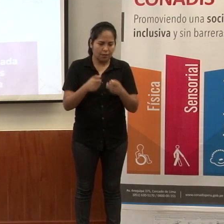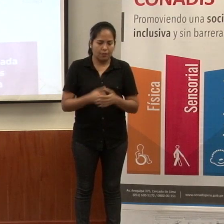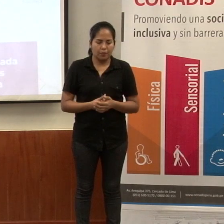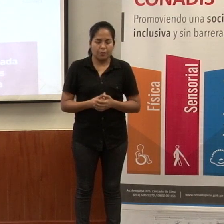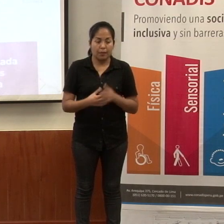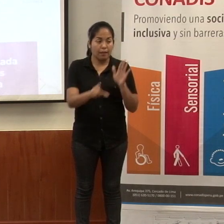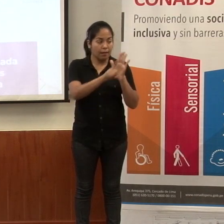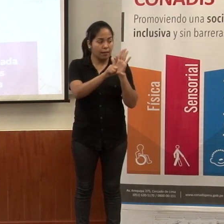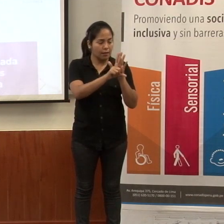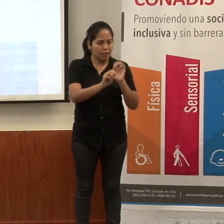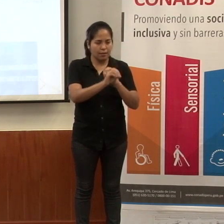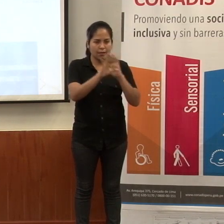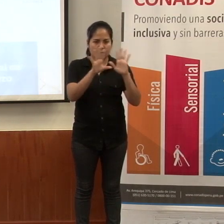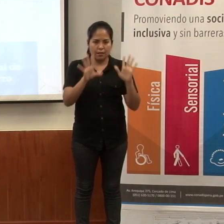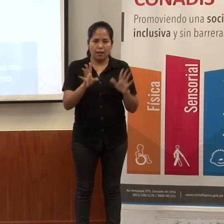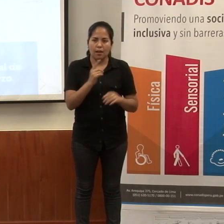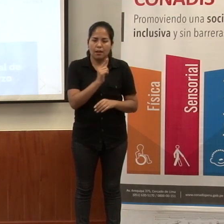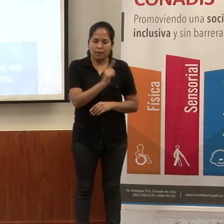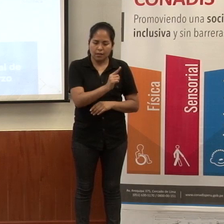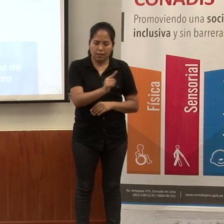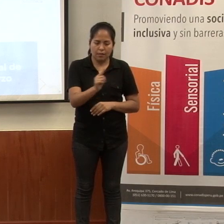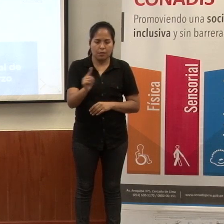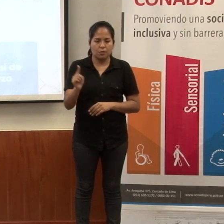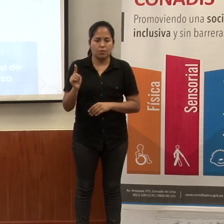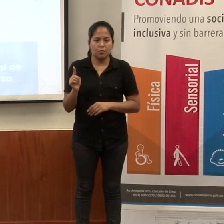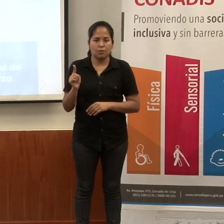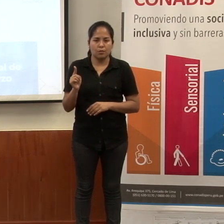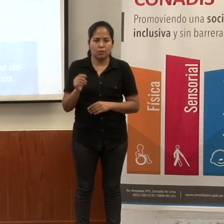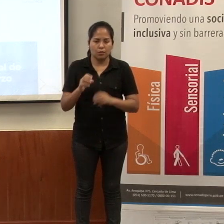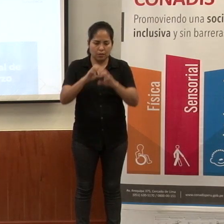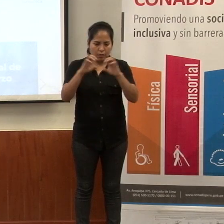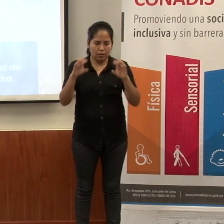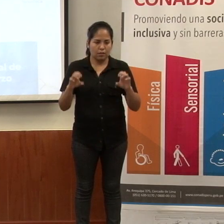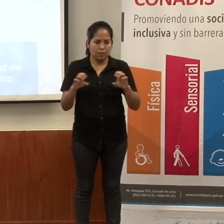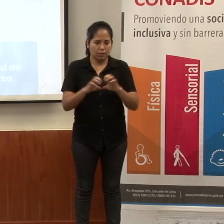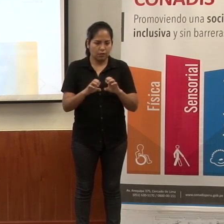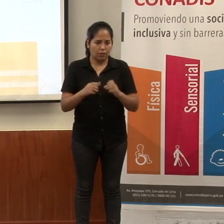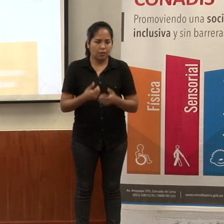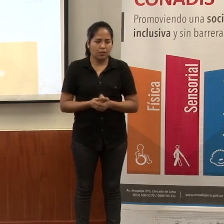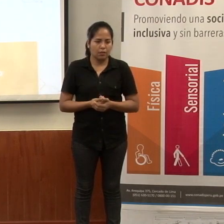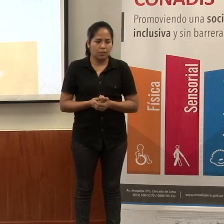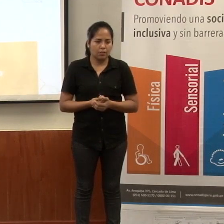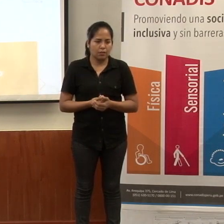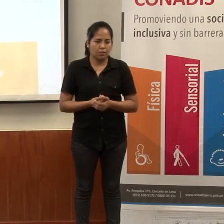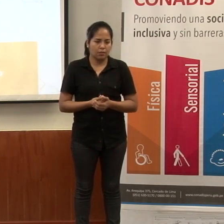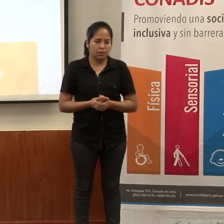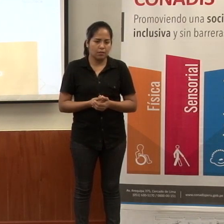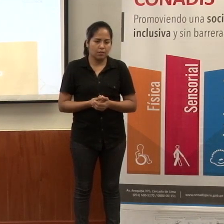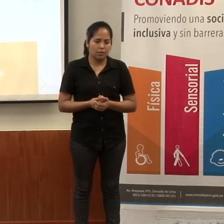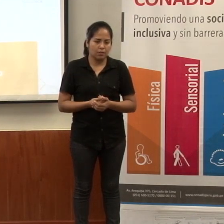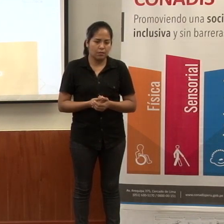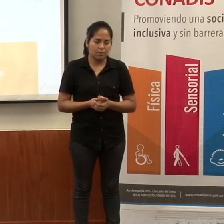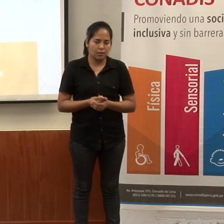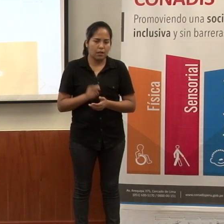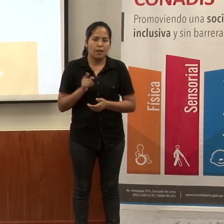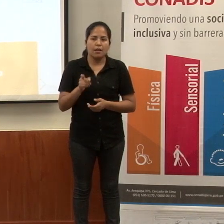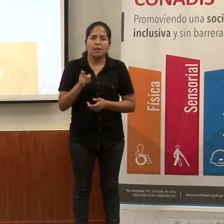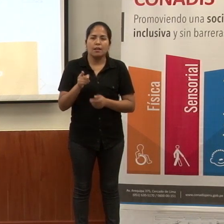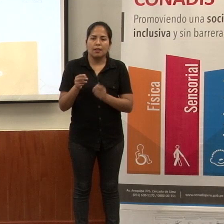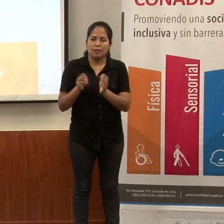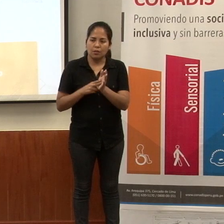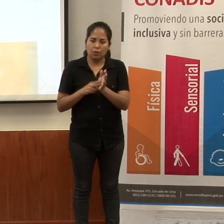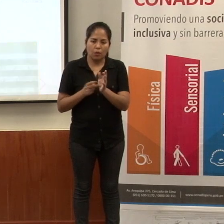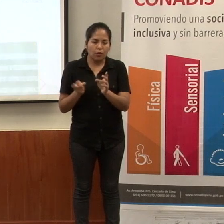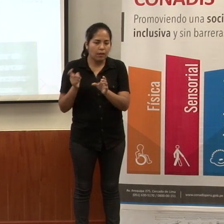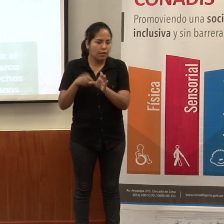clara, cada uno se certifica a la IAFA, o sea, a la aseguradora que está